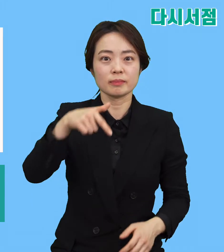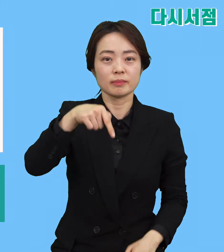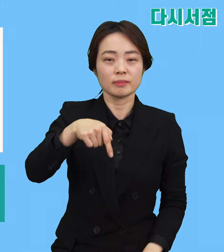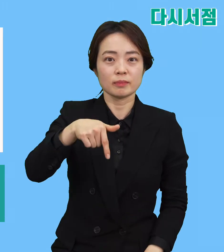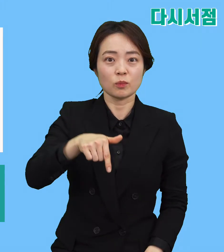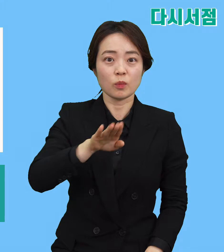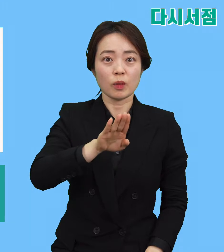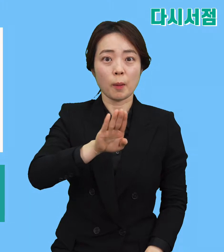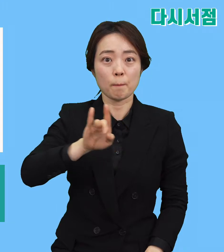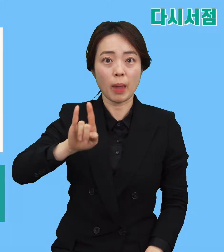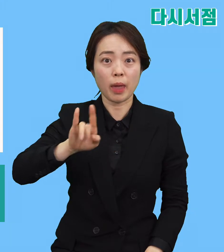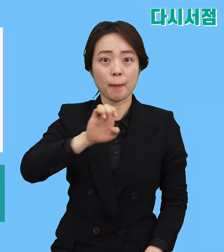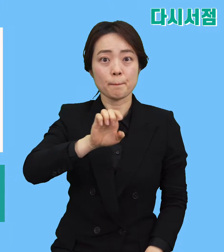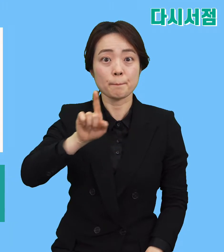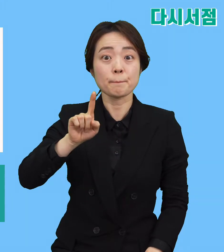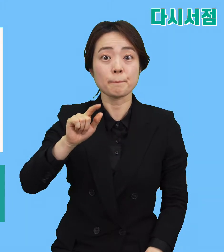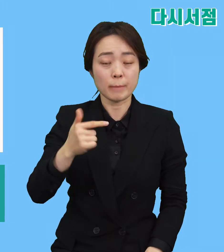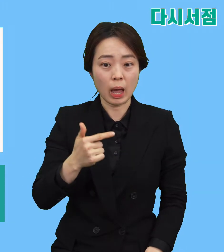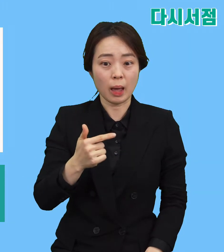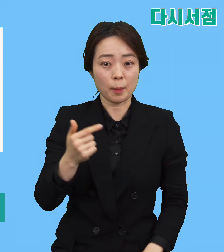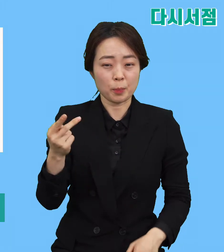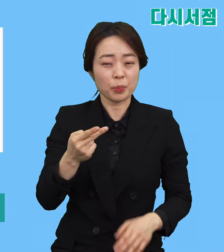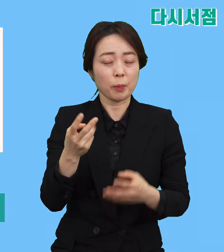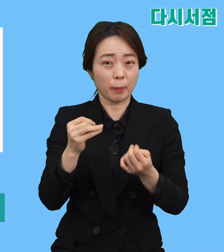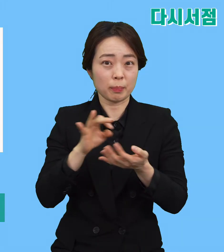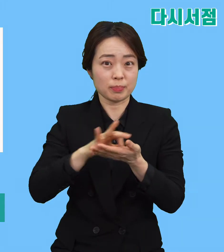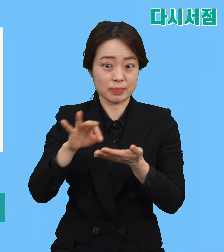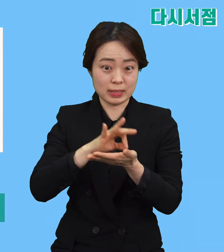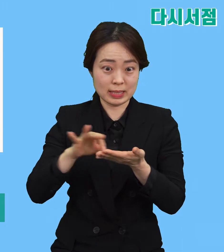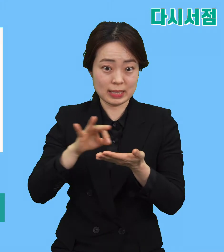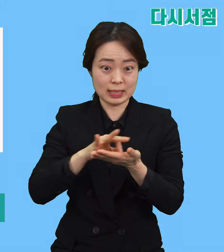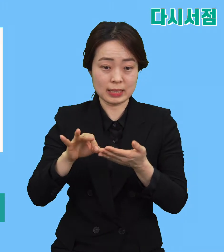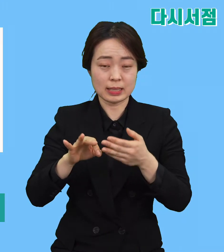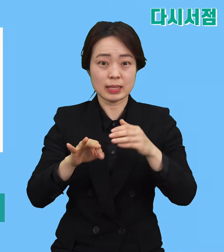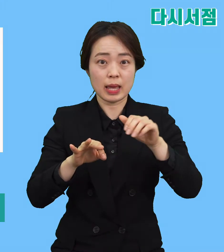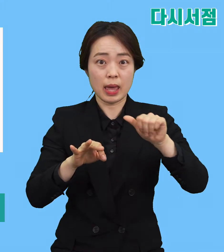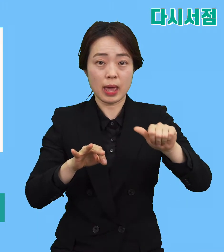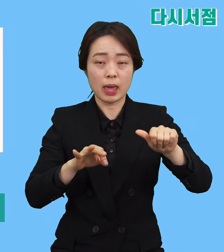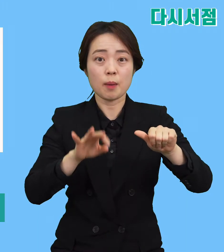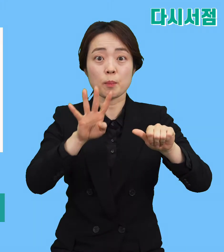국배판은 우리가 일상에서 자주 쓰는 A4 용지 크기를 생각하시면 됩니다.